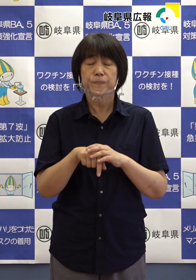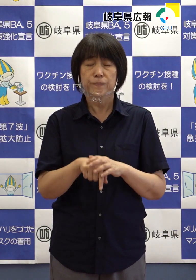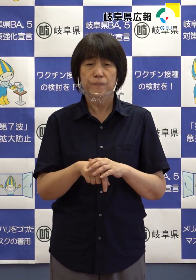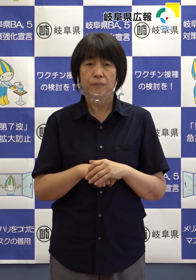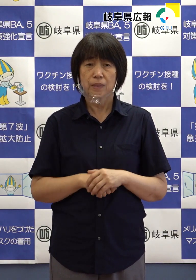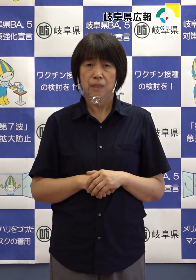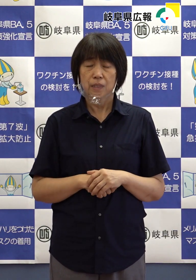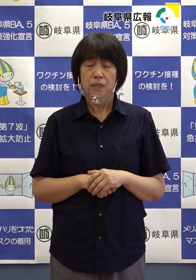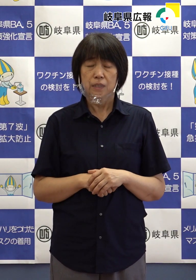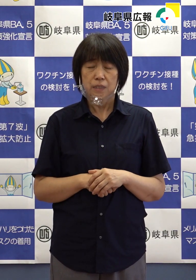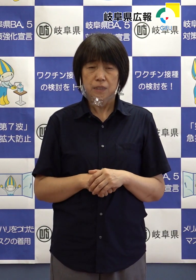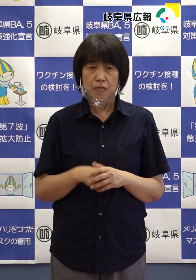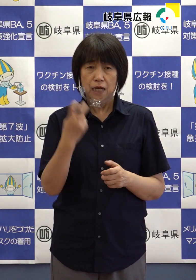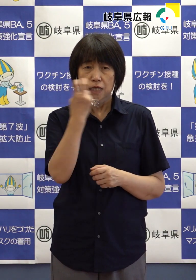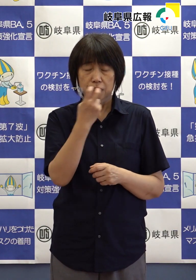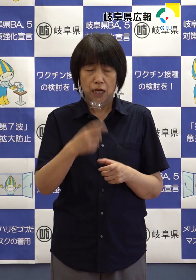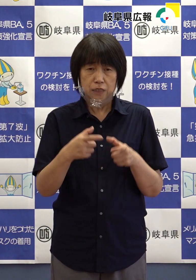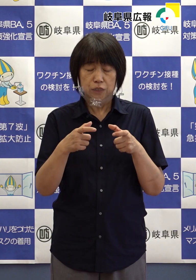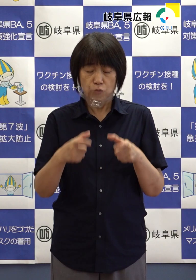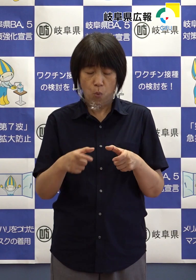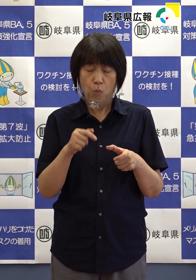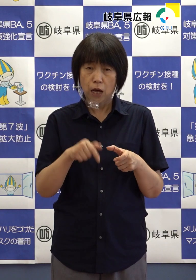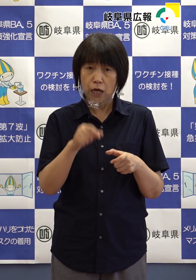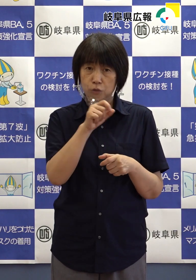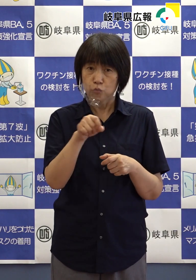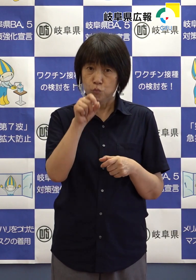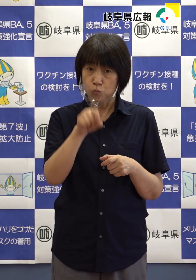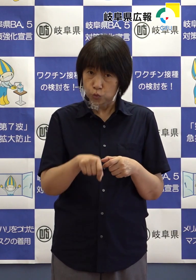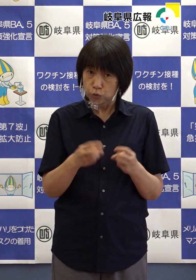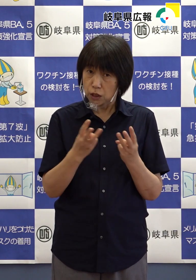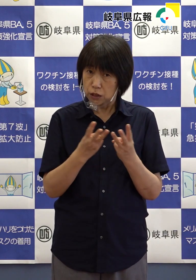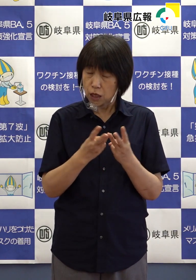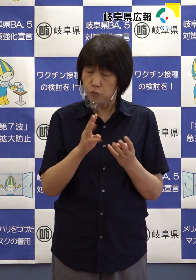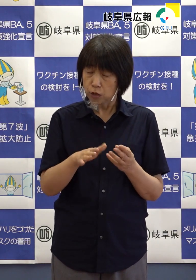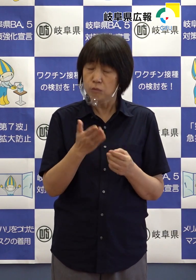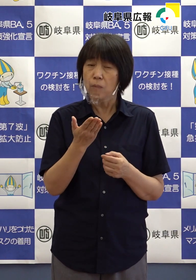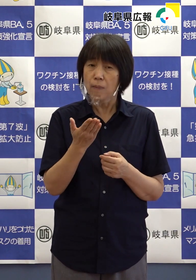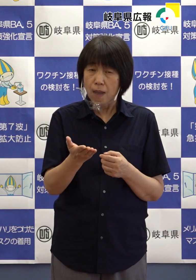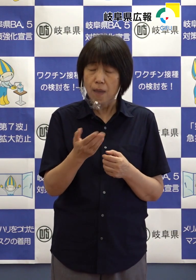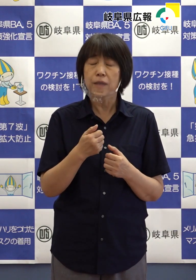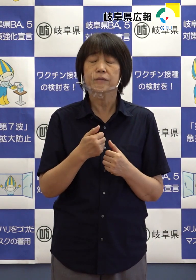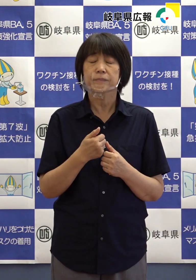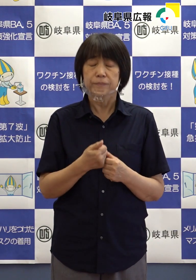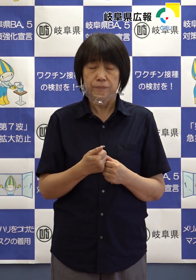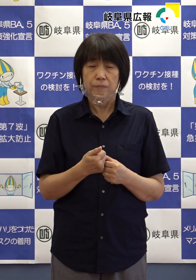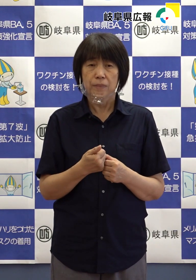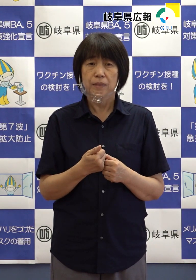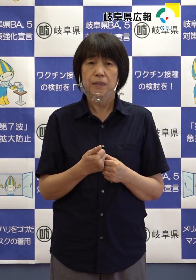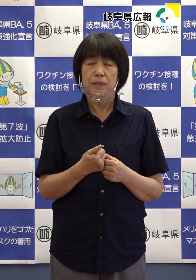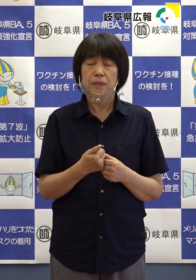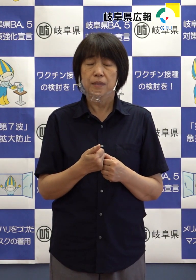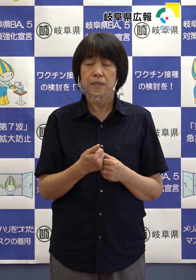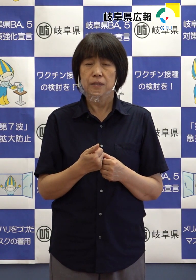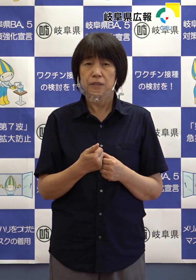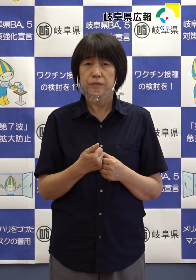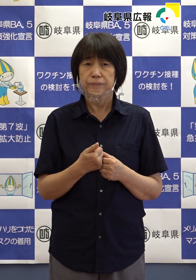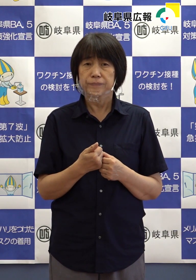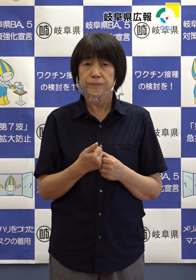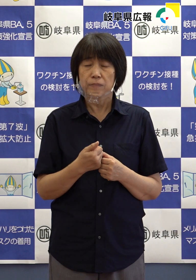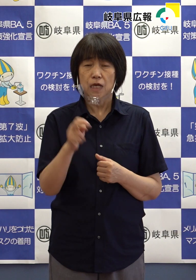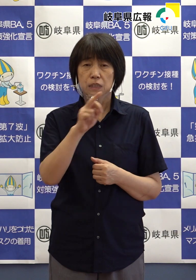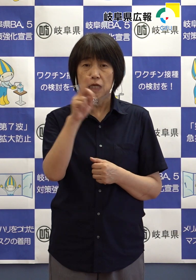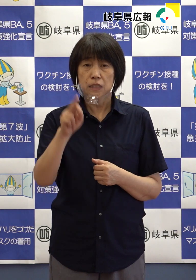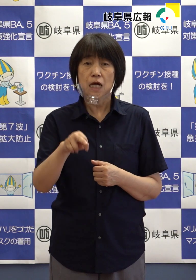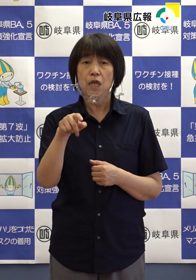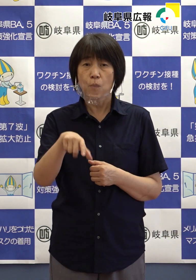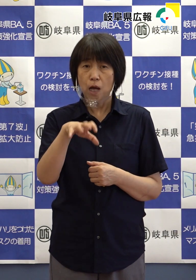きっとは十分にあるたとかそれからじゃあ誰に訴えかけるかとかそのそうセンターて